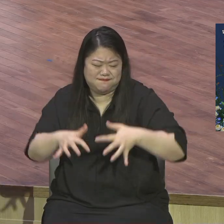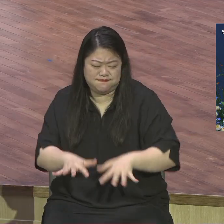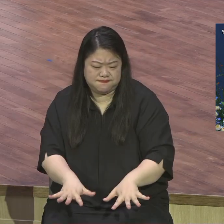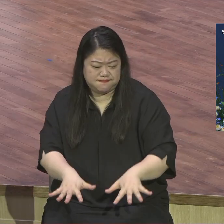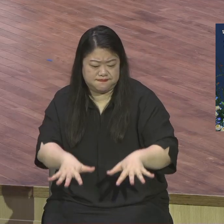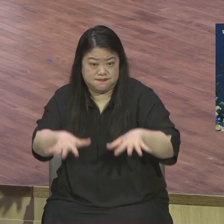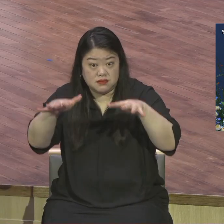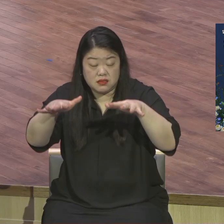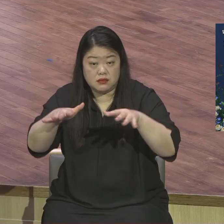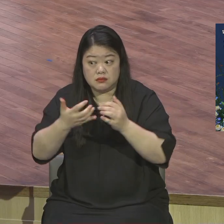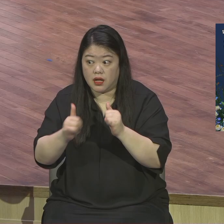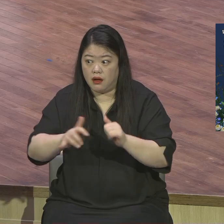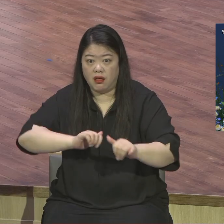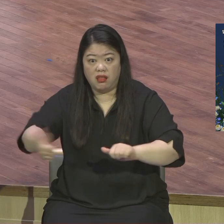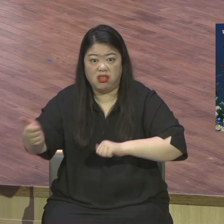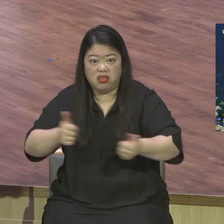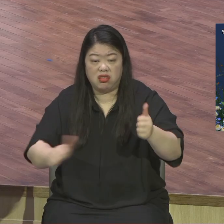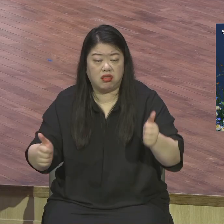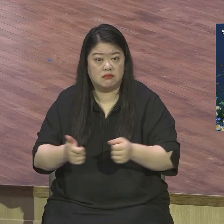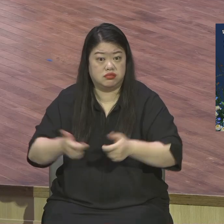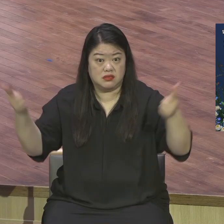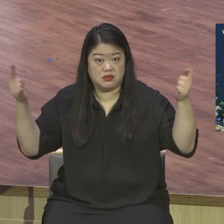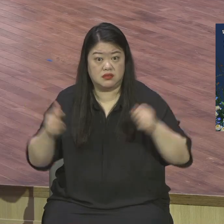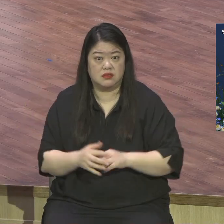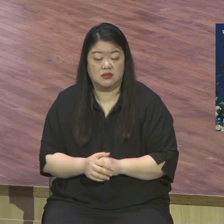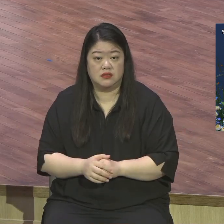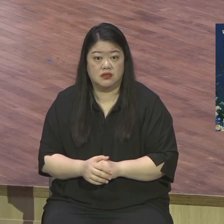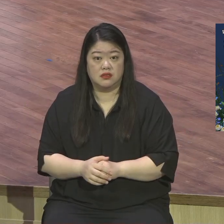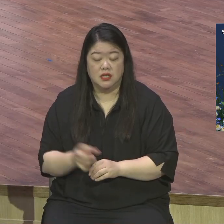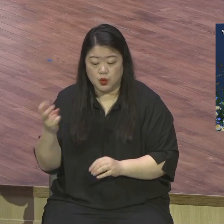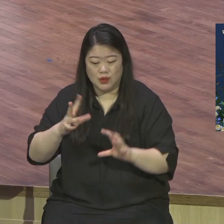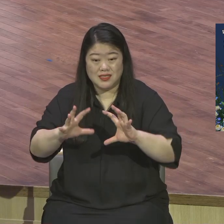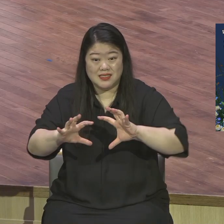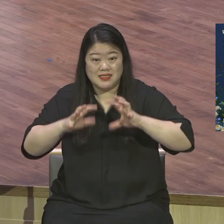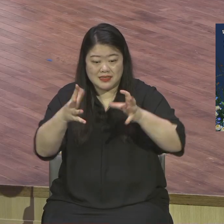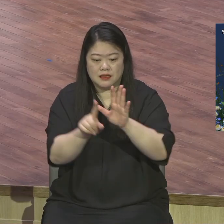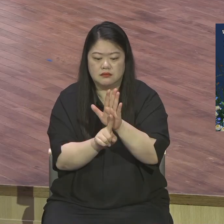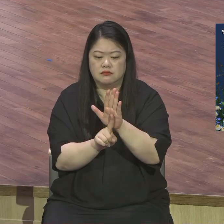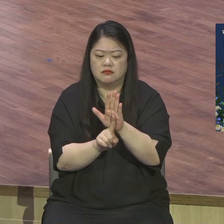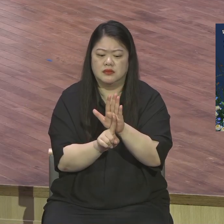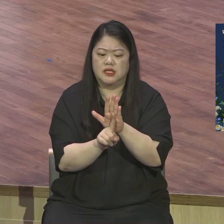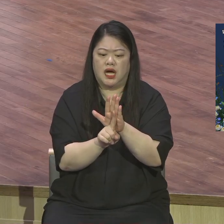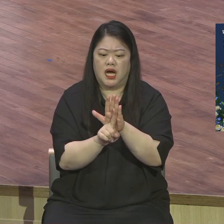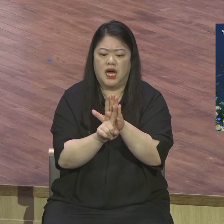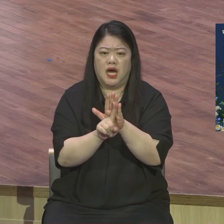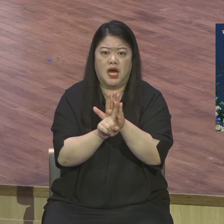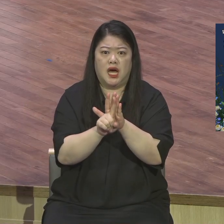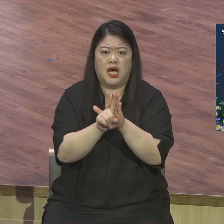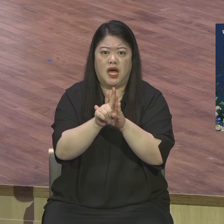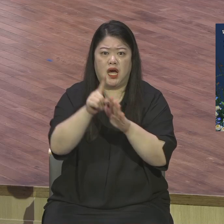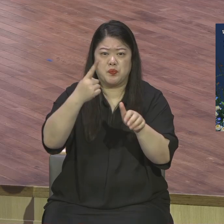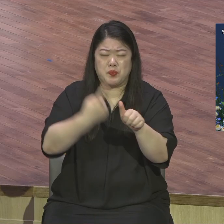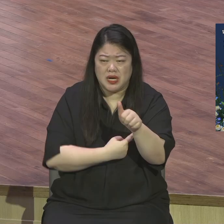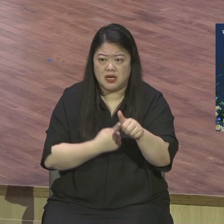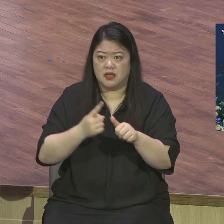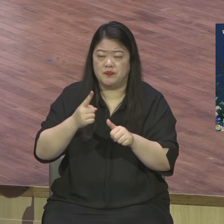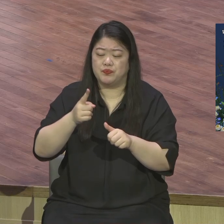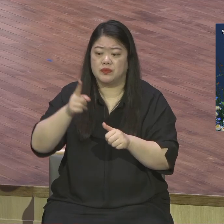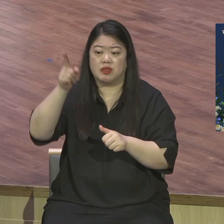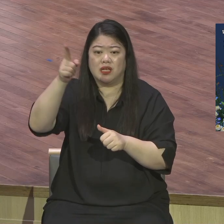지구온난화로 인해가지고 기후변화 대책 마련을 위해서 국제적 노력을 하고 있지만은